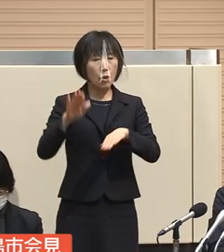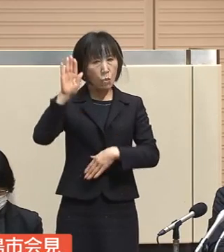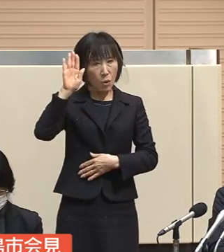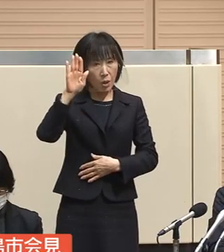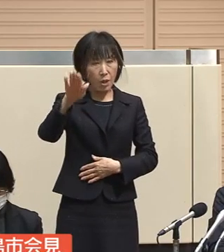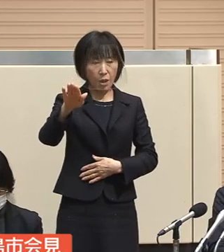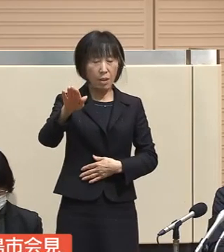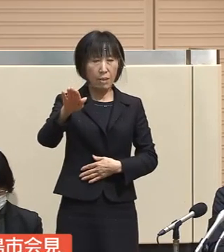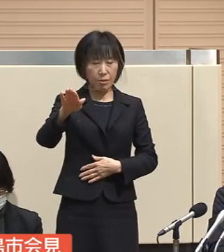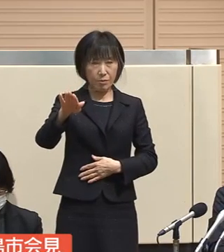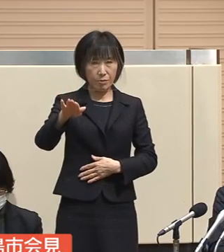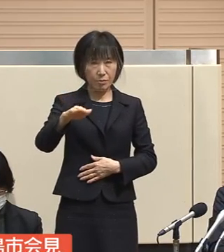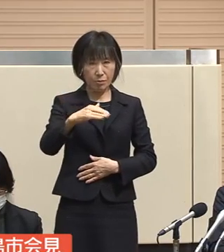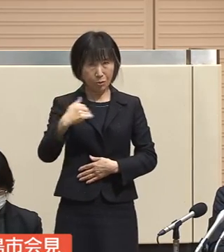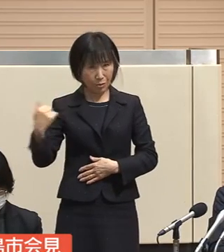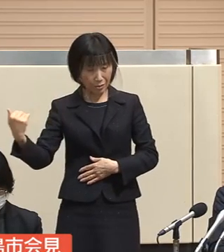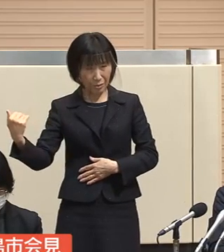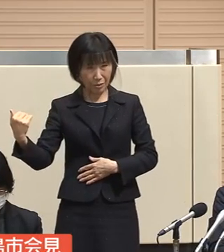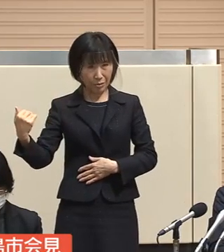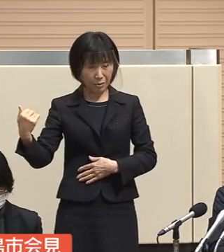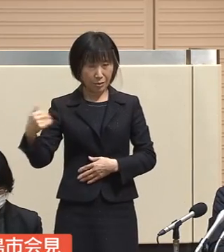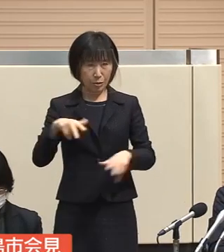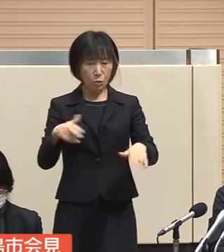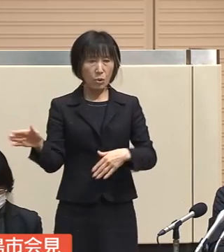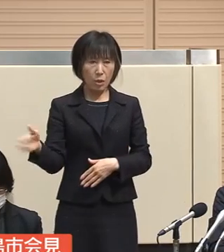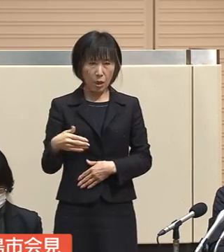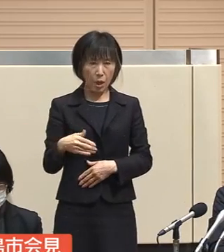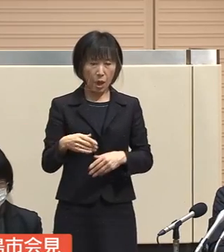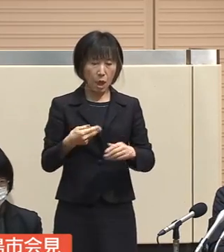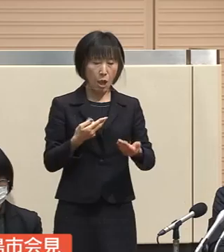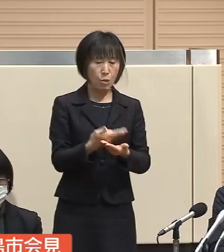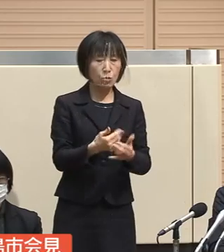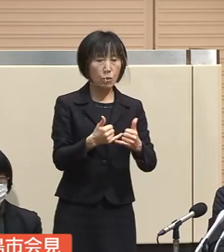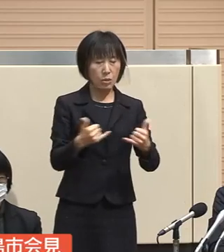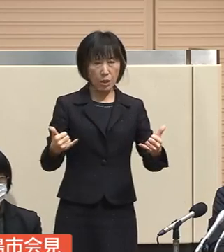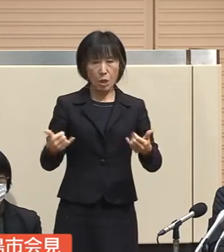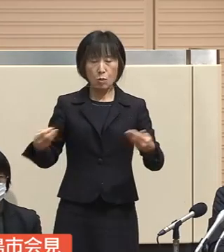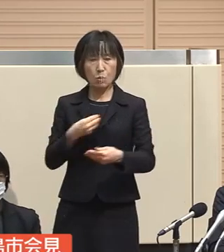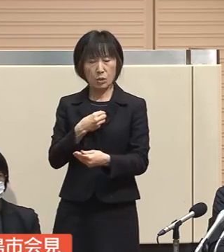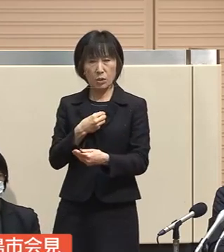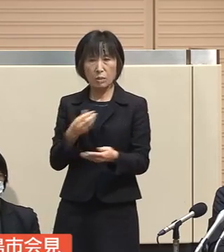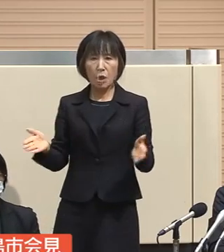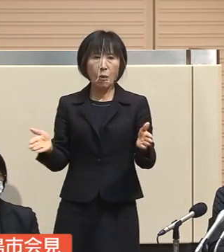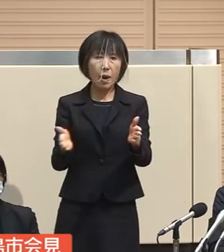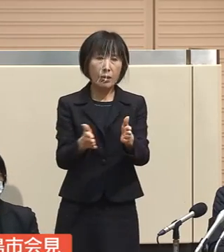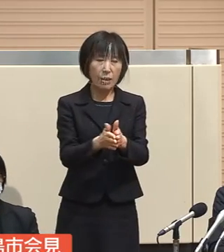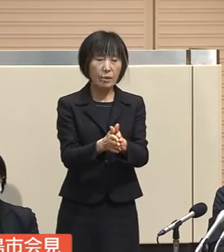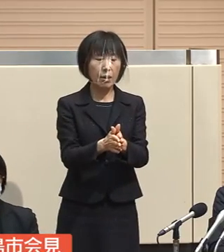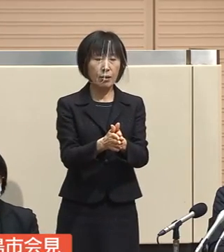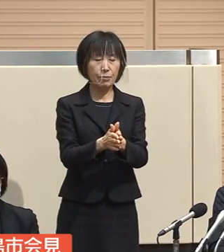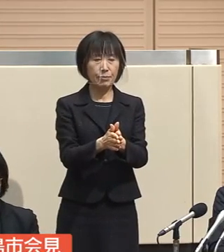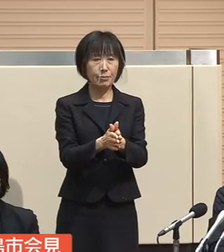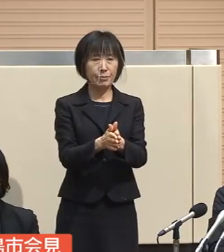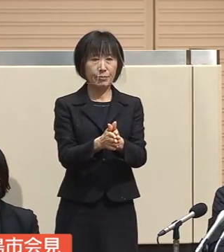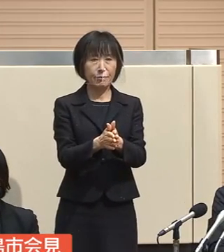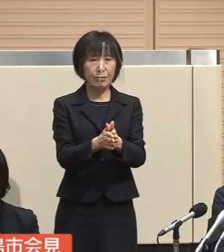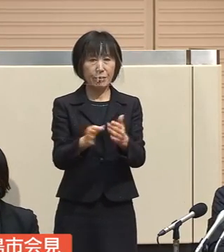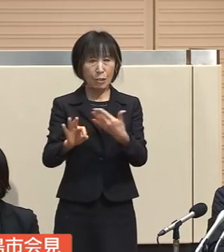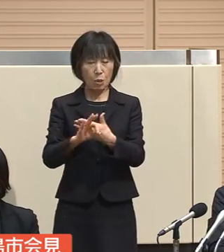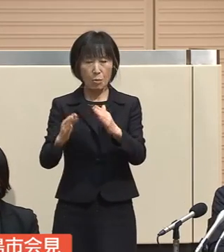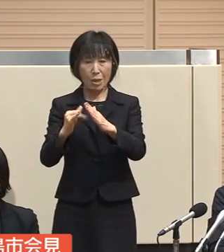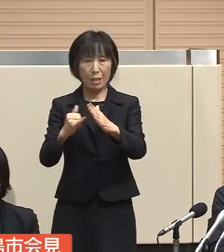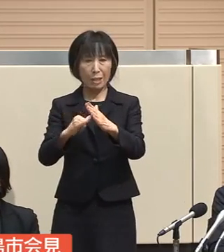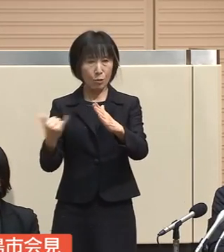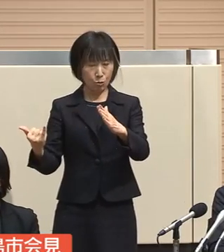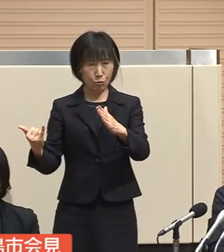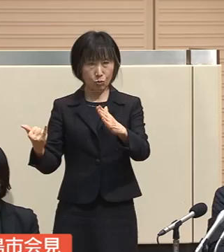ね、私どもの方で、この入所者、そして職員の方を含めた、いわゆるその例えばご家族であるとか